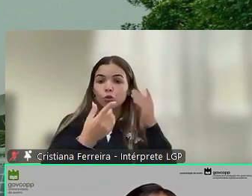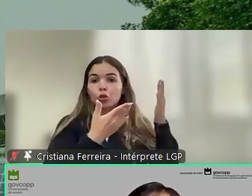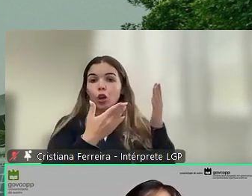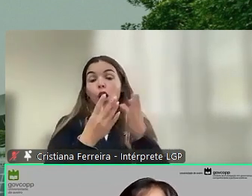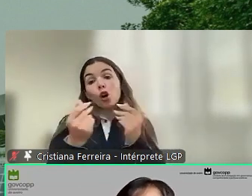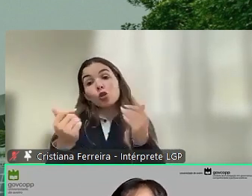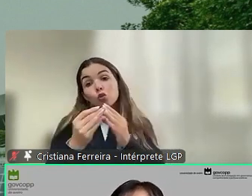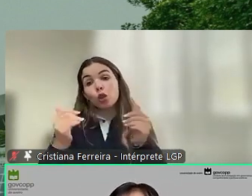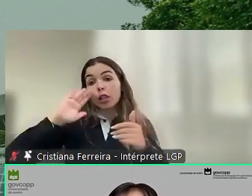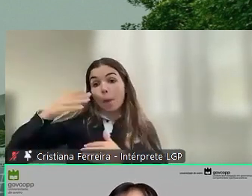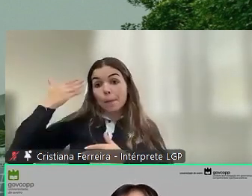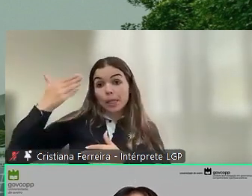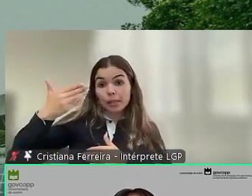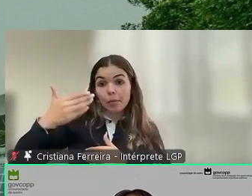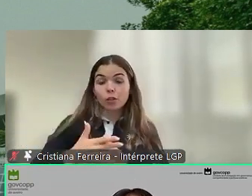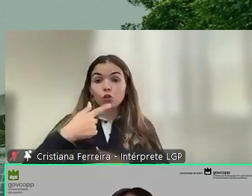resultados que vão